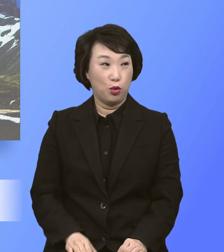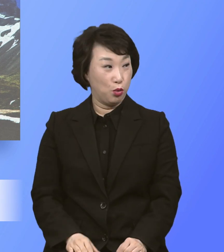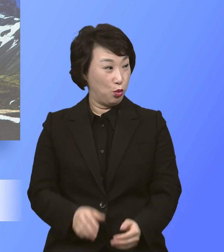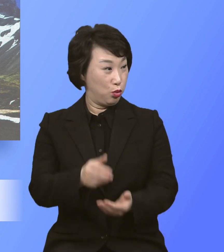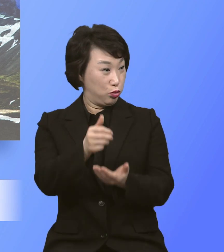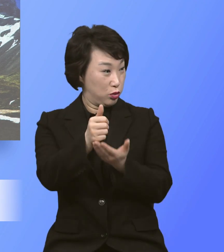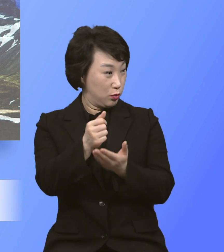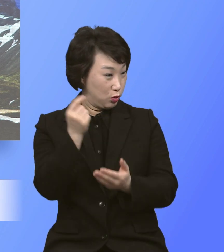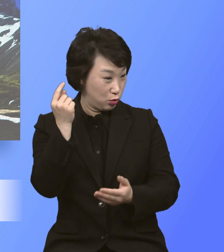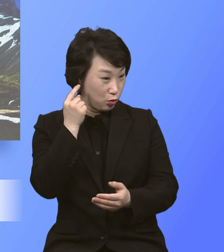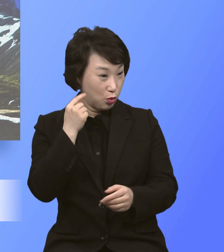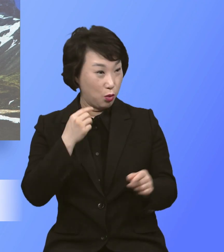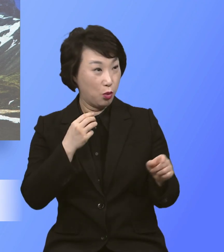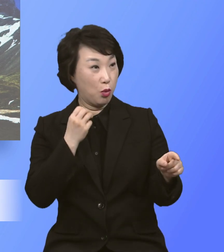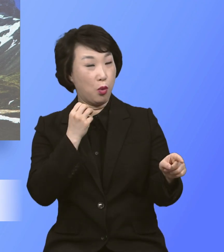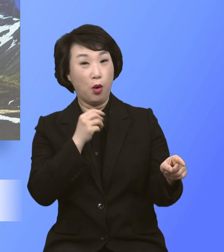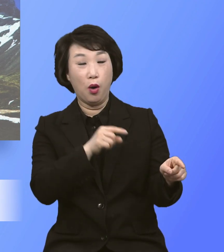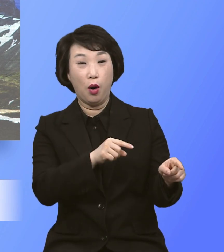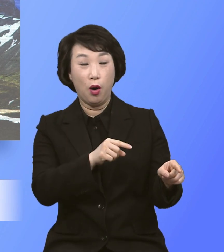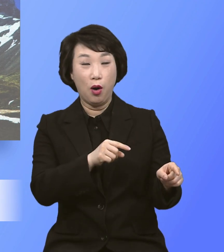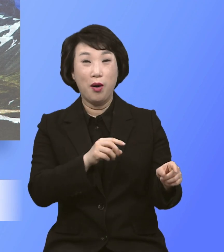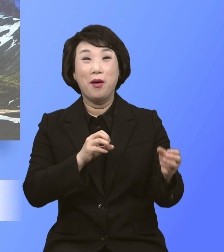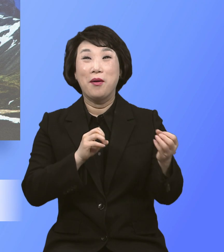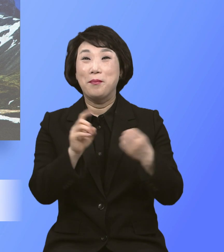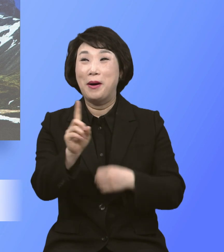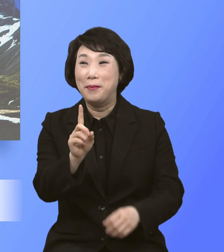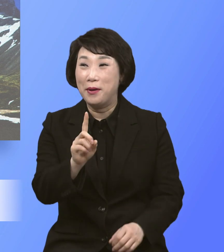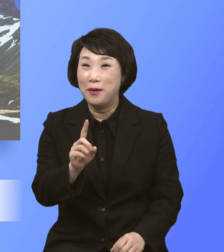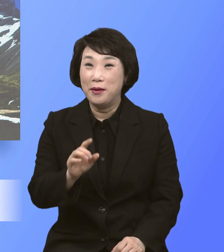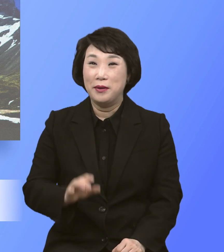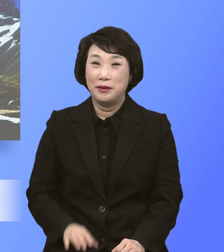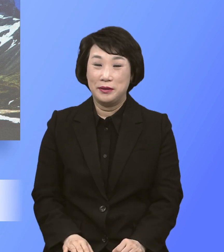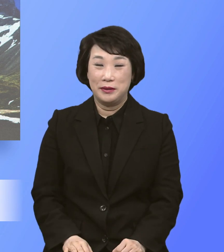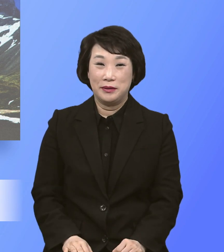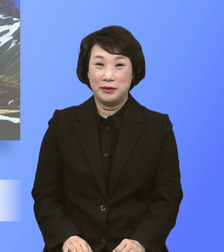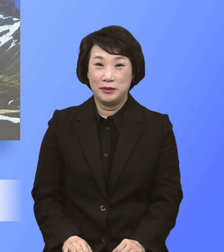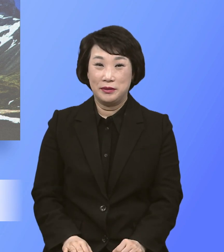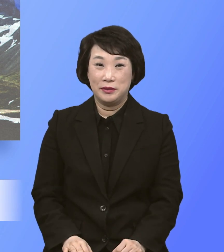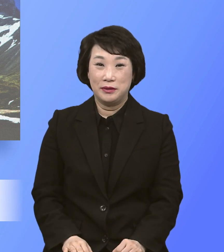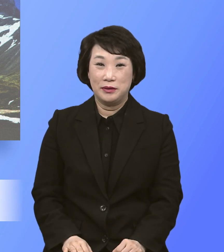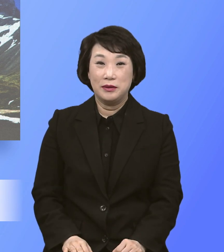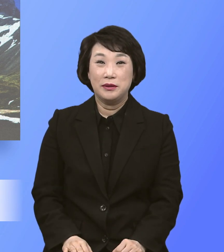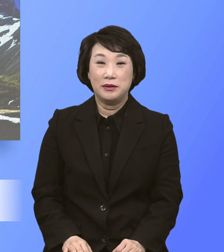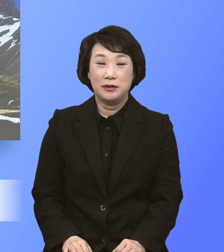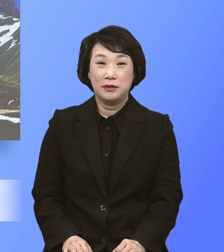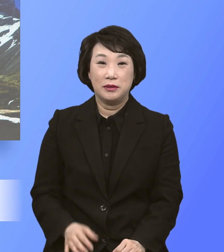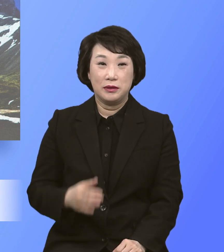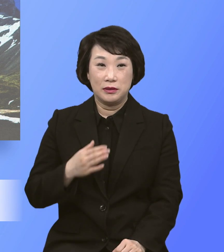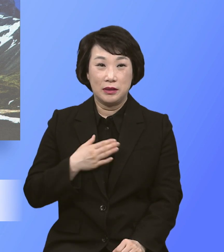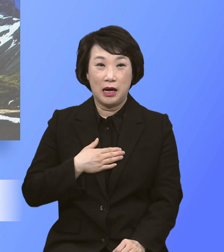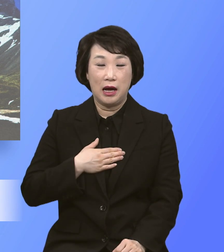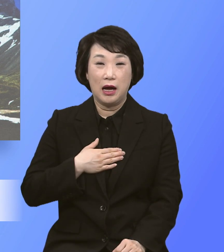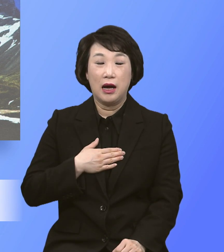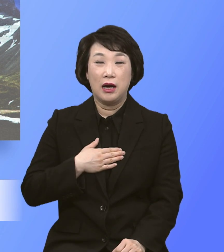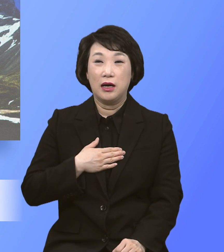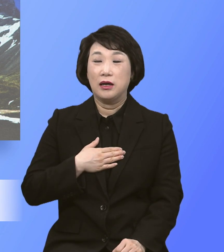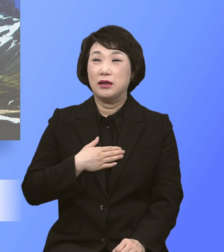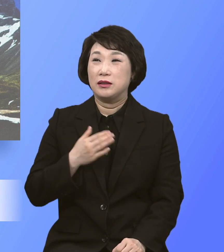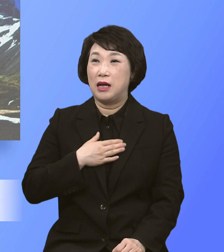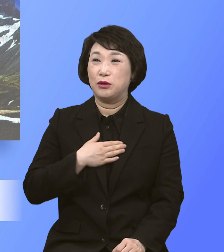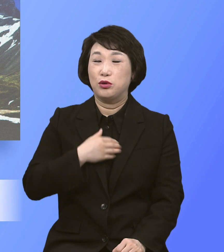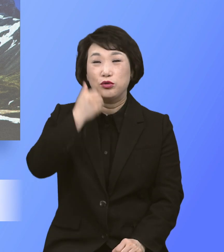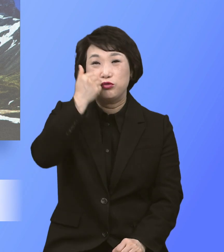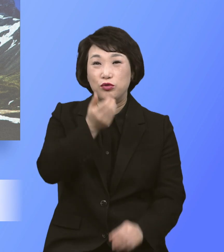주님이 그 소리를 들어요. 그리고 하는 말이 뭐라고 하느냐? 주님 앞에 나도 남의 수하에 있어요.